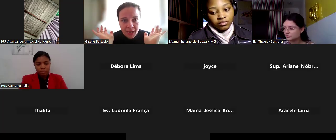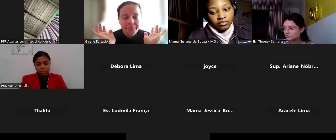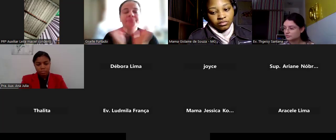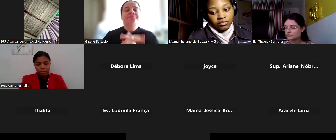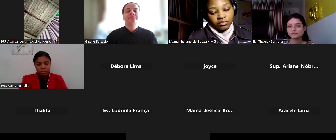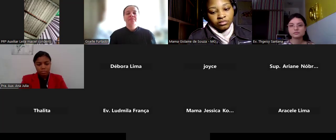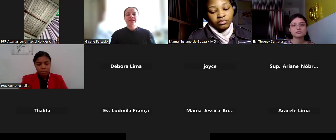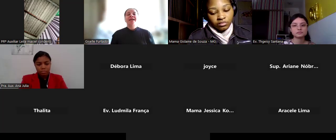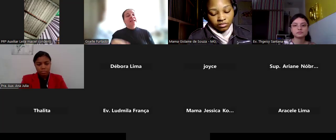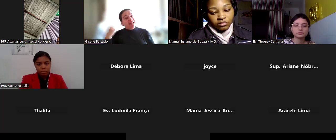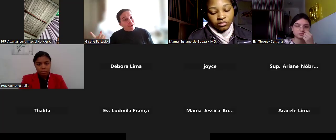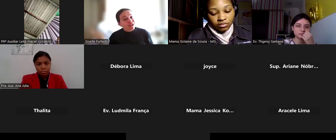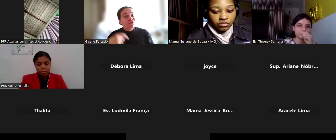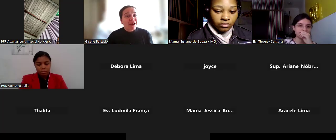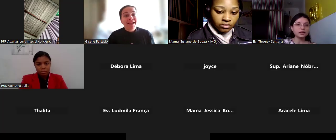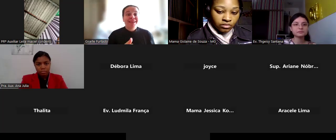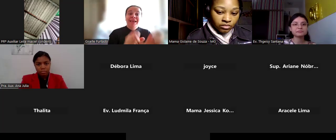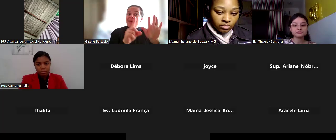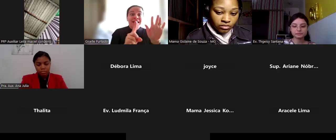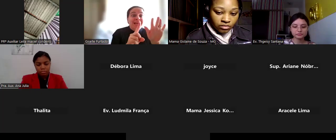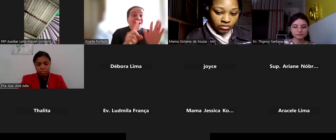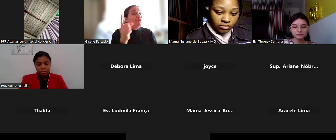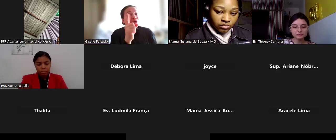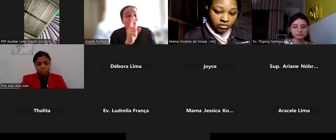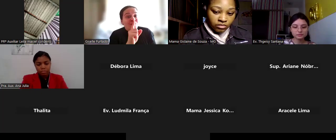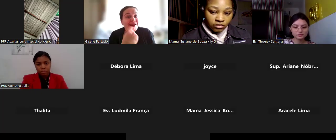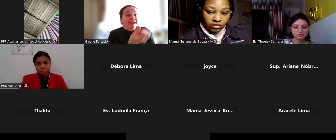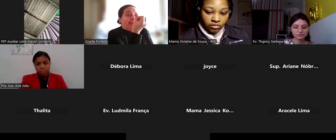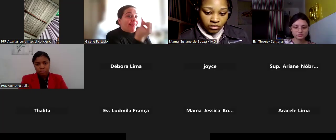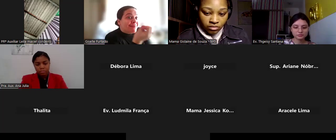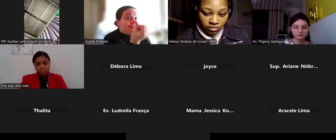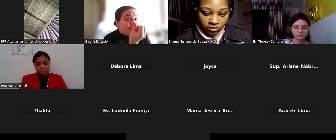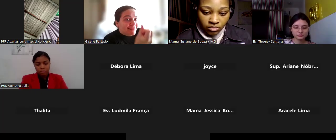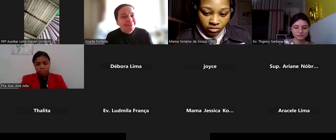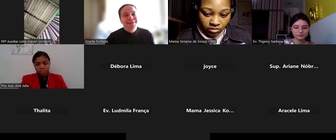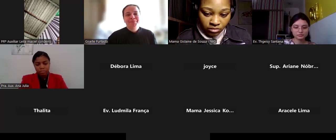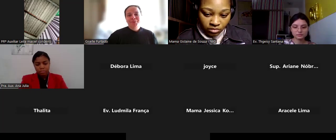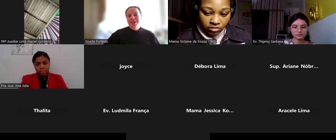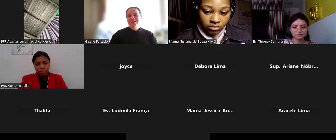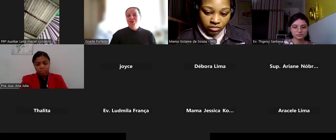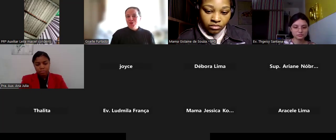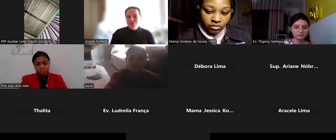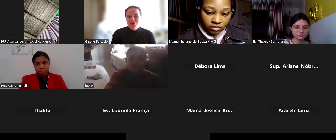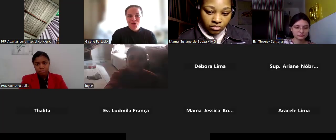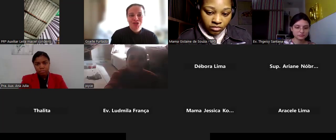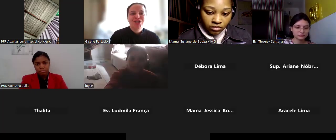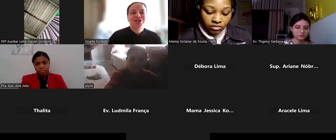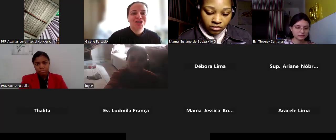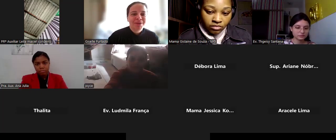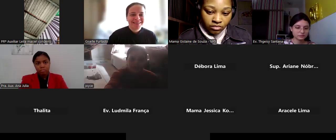tá? Daí ele vai te falar que não, não é, é assim. Porque eles gostam de corrigir a gente